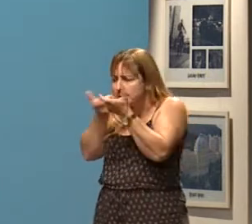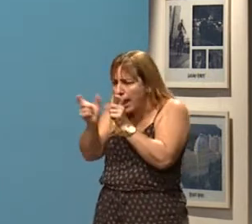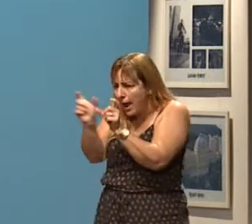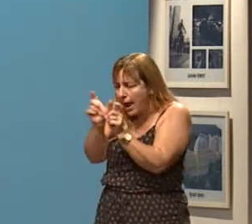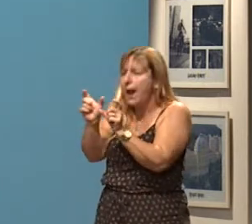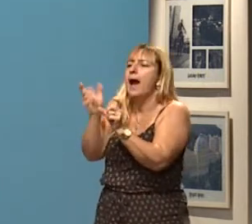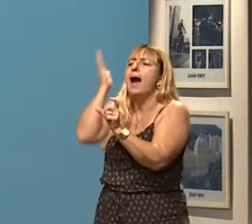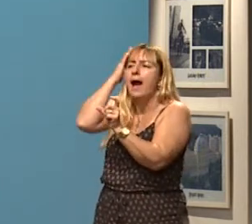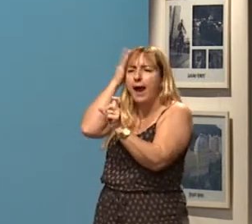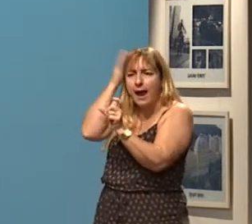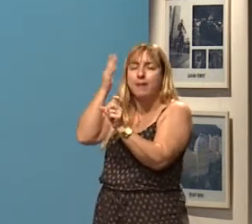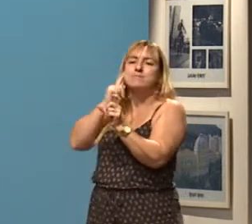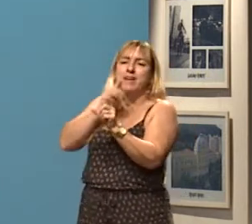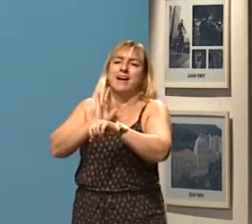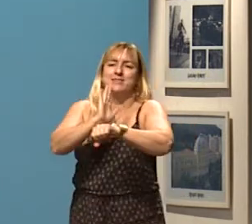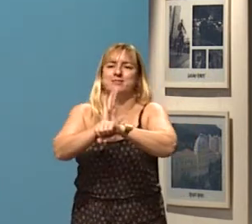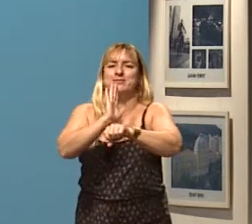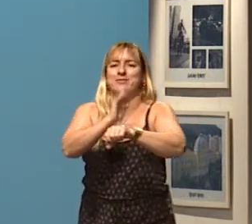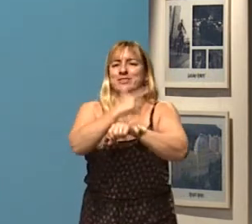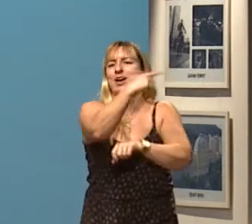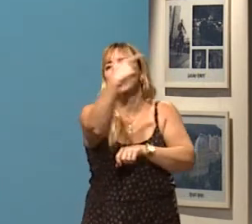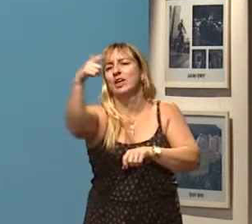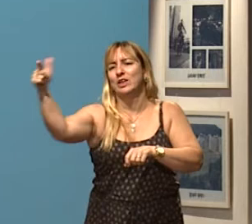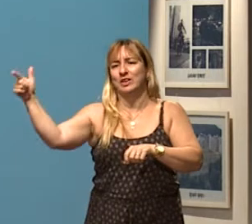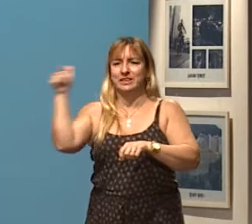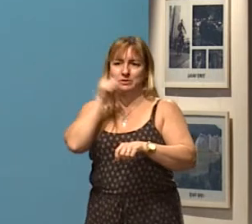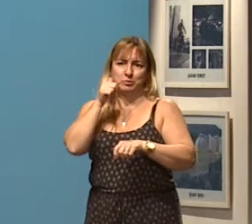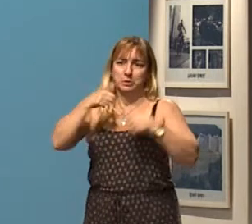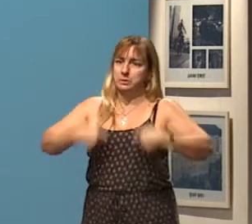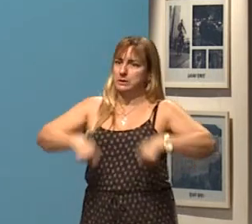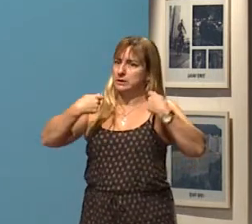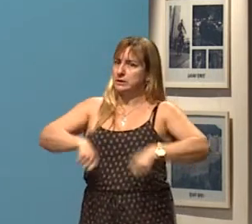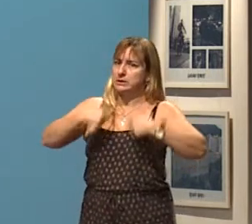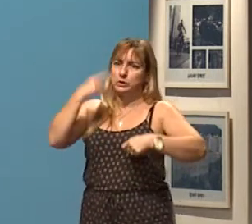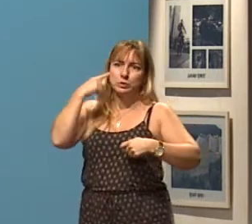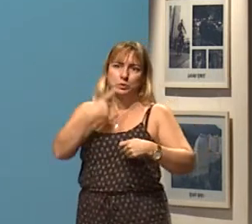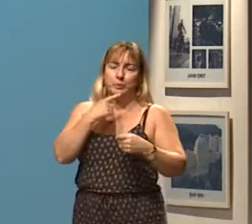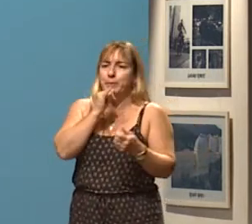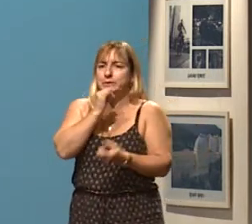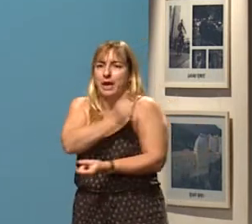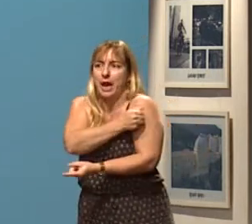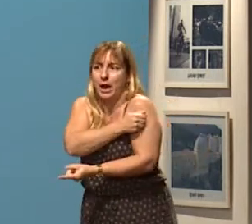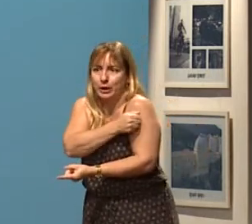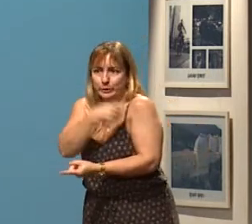importância, ela ajuda a esclarecer esses termos e vai divulgando isso na comunidade surda, que as mulheres surdas